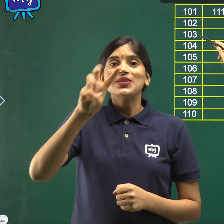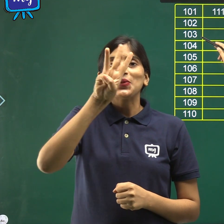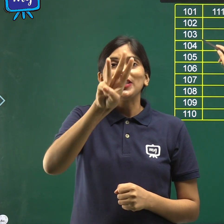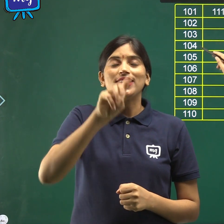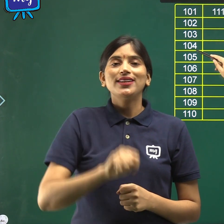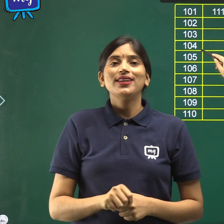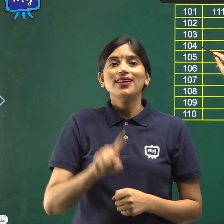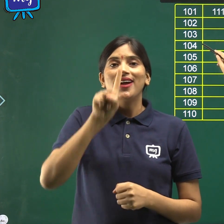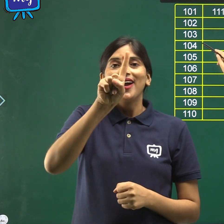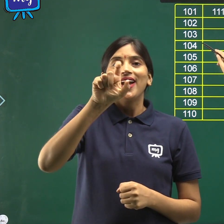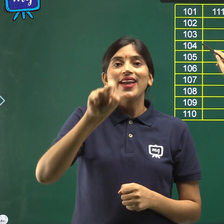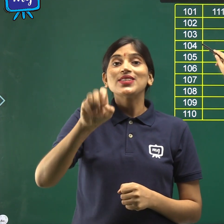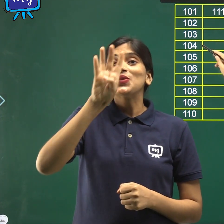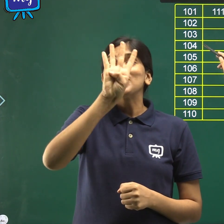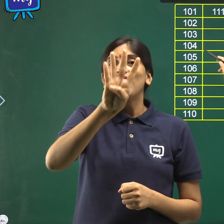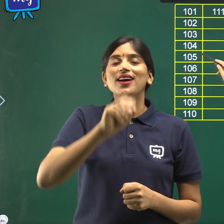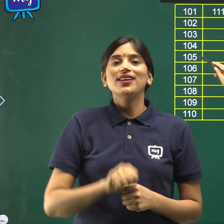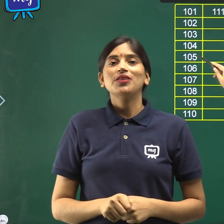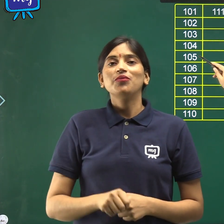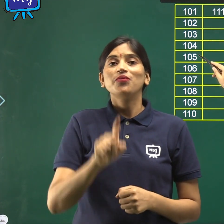103, 104,